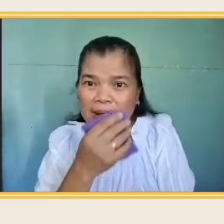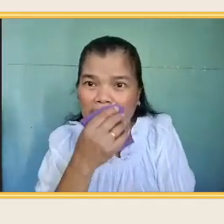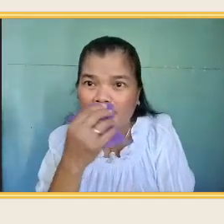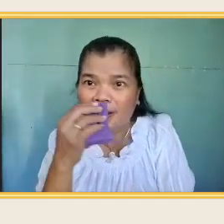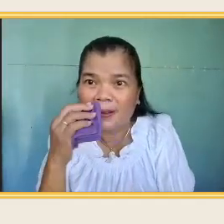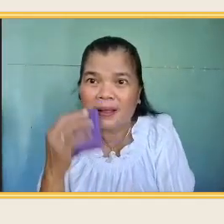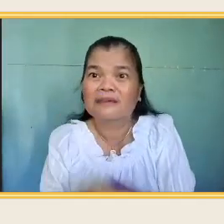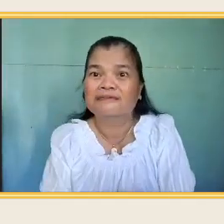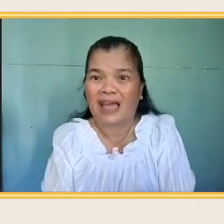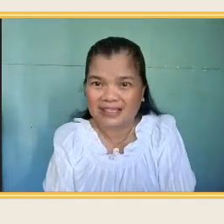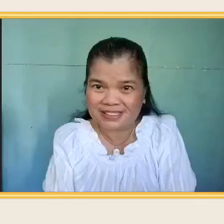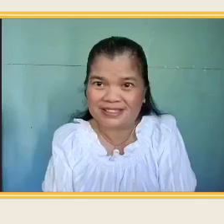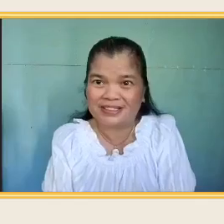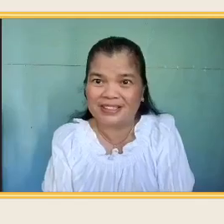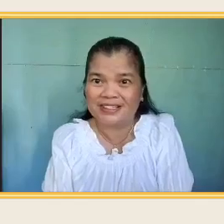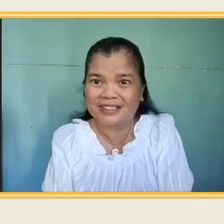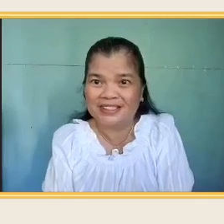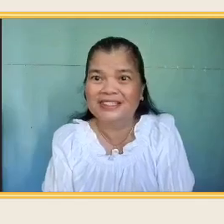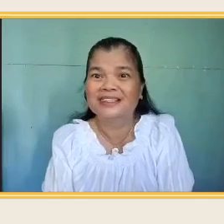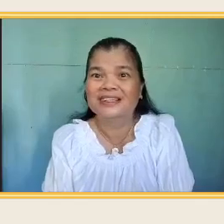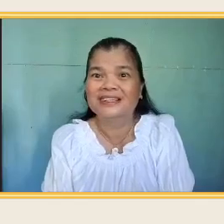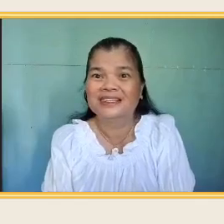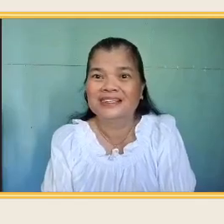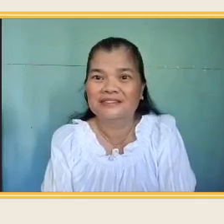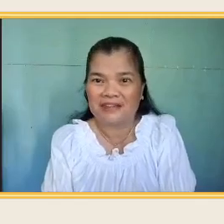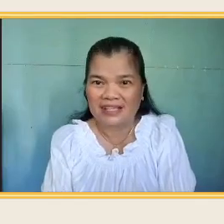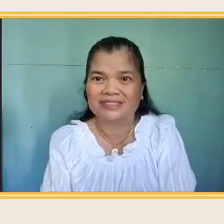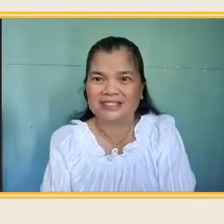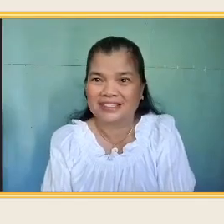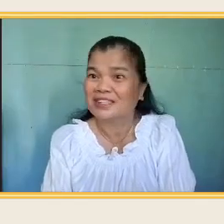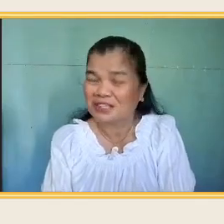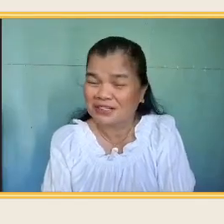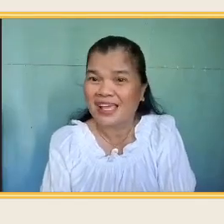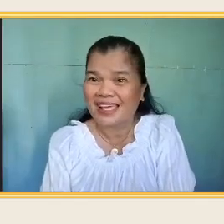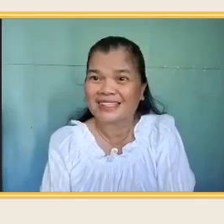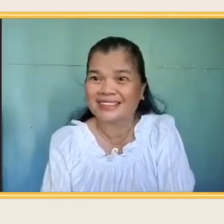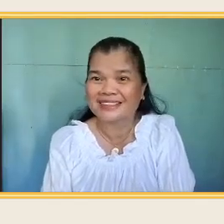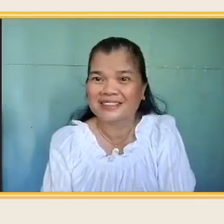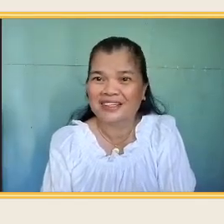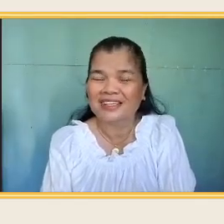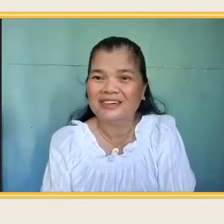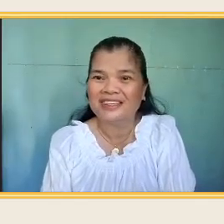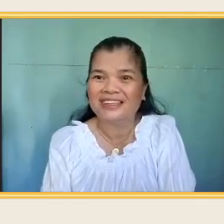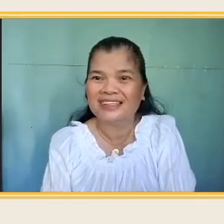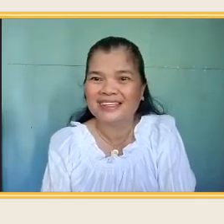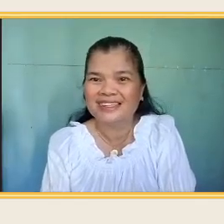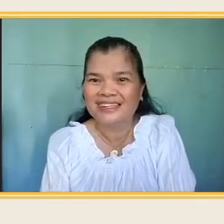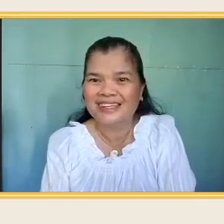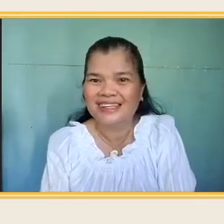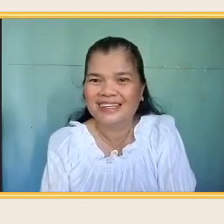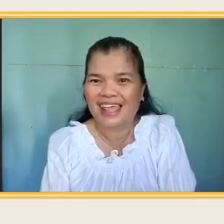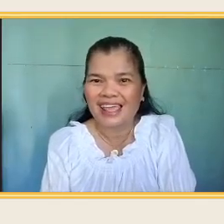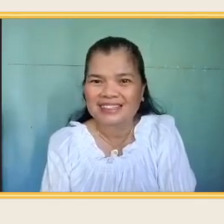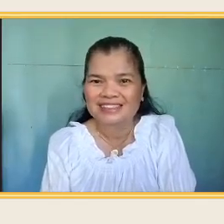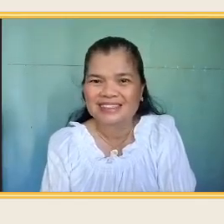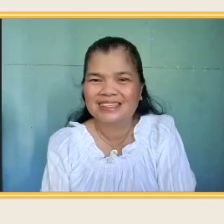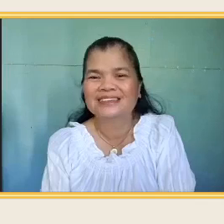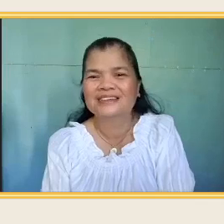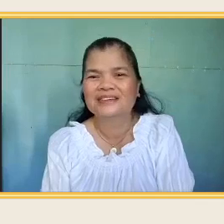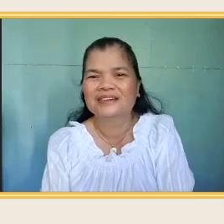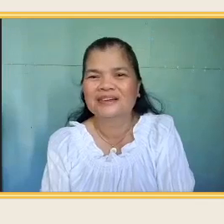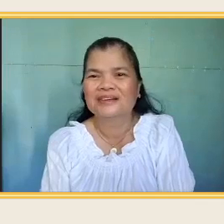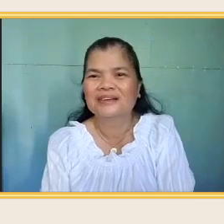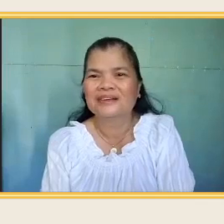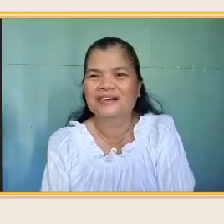Si Second. PJ, sabi ni PJ ay faster. That's correct. Very good. Next.